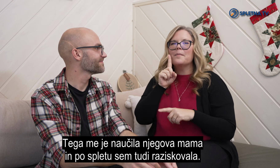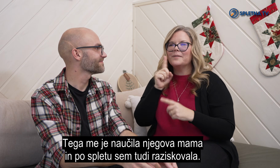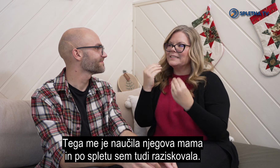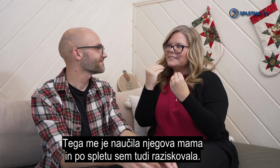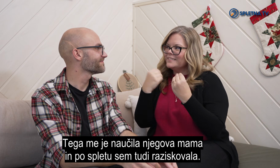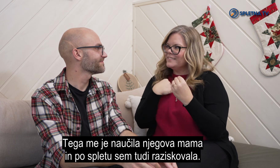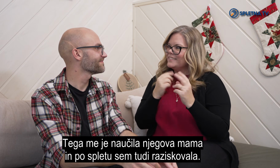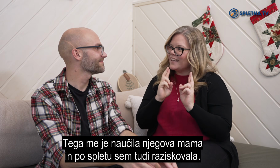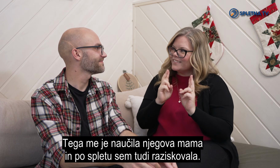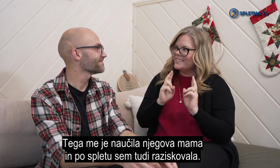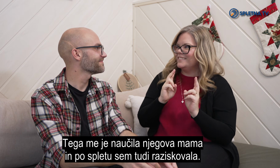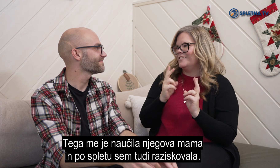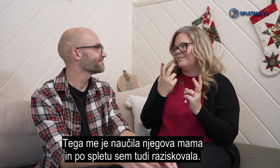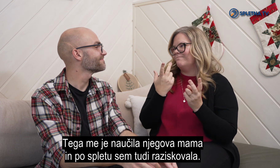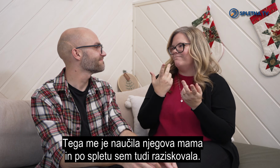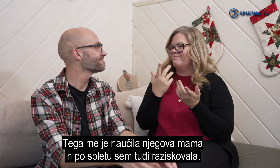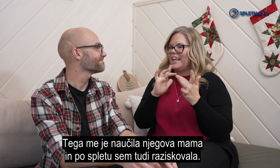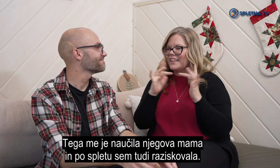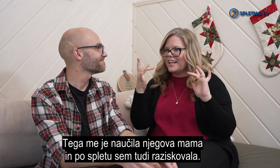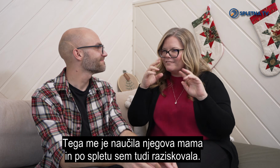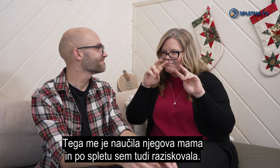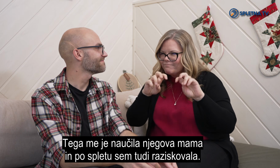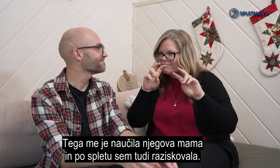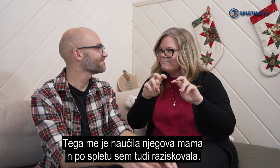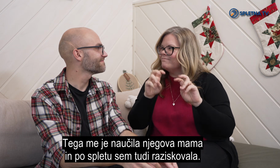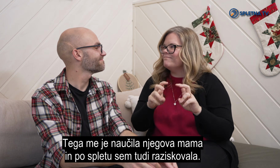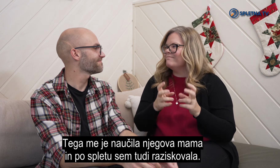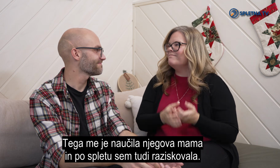njegova mama in po spletu sem tudi raziskovala.